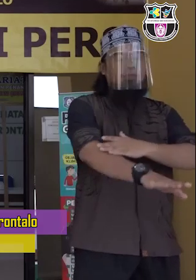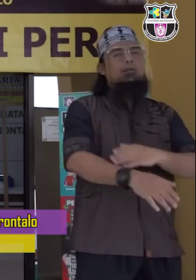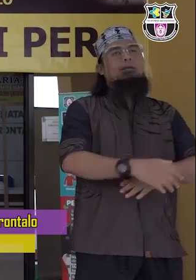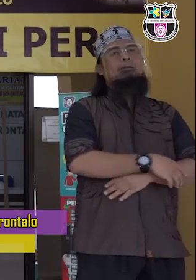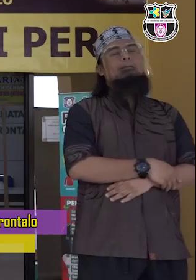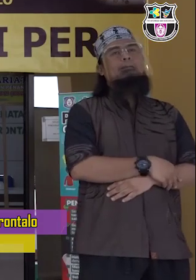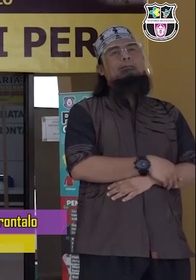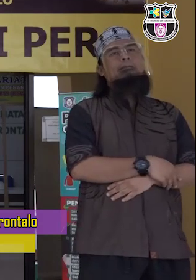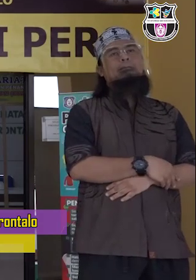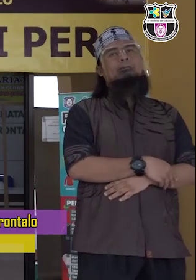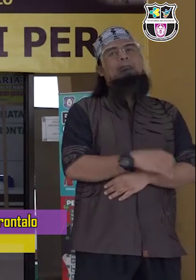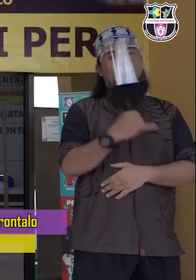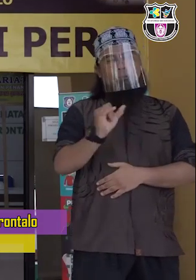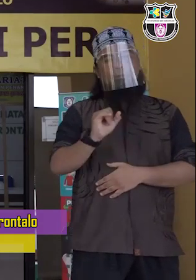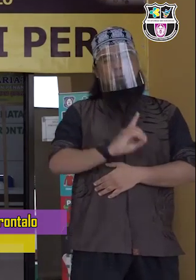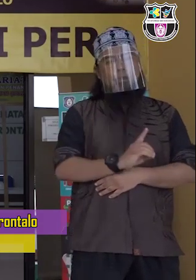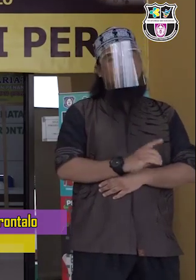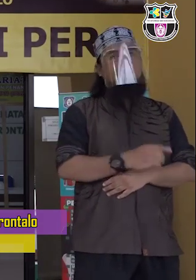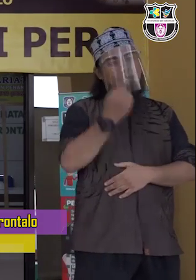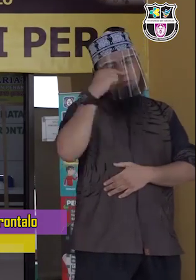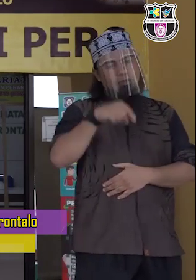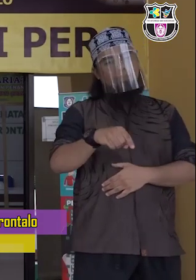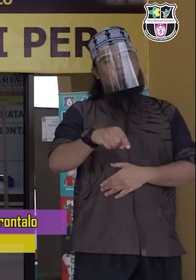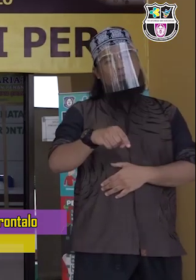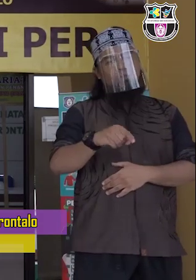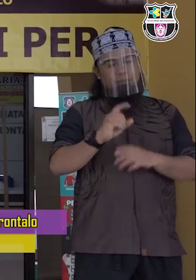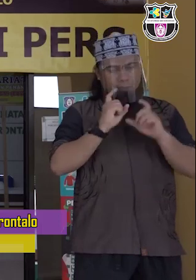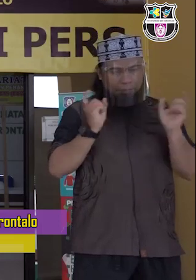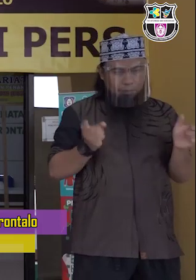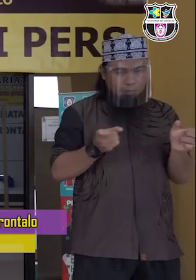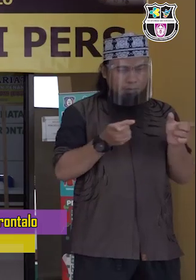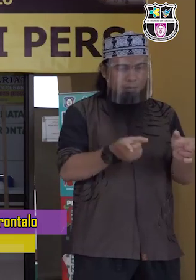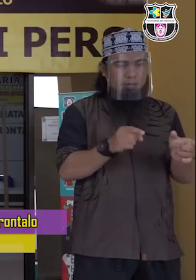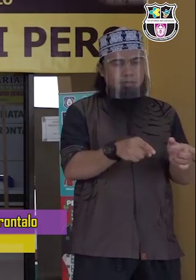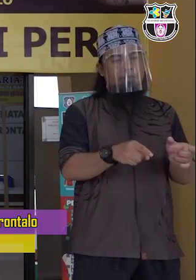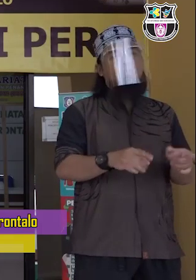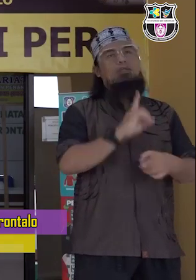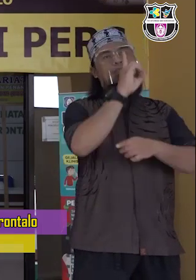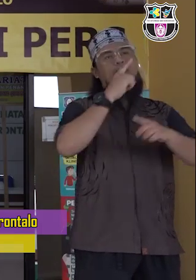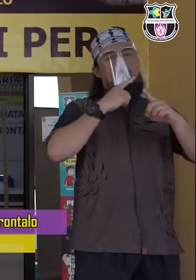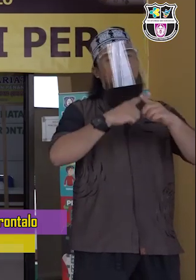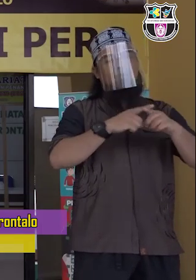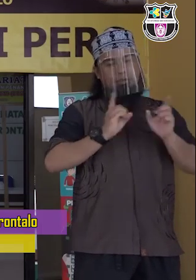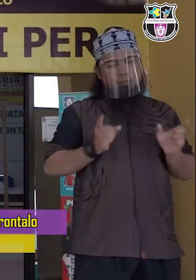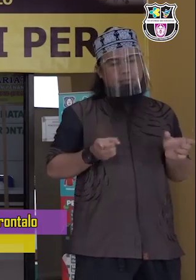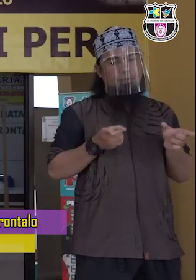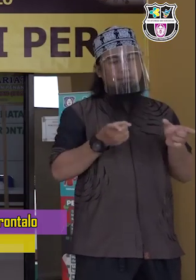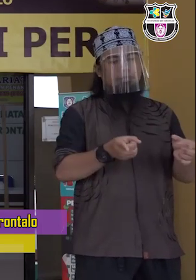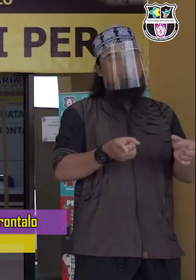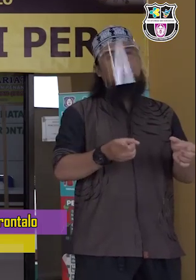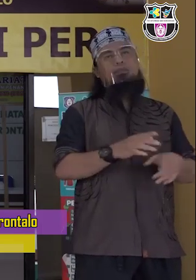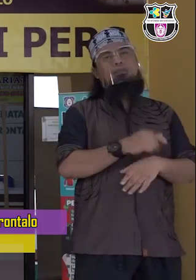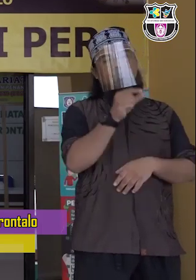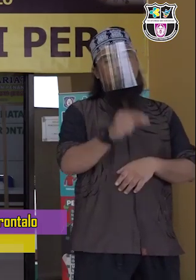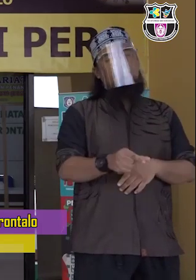ini diharapkan pada 3 bulan pertama kehamilannya 1 kali diperiksa oleh petugas kesehatan di